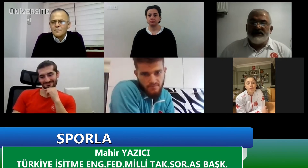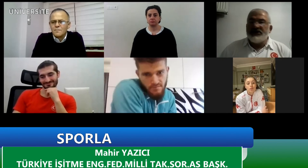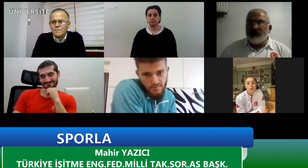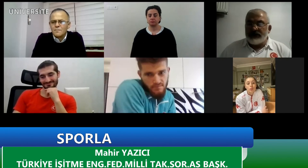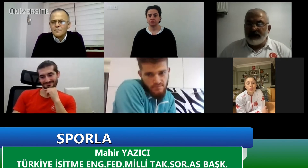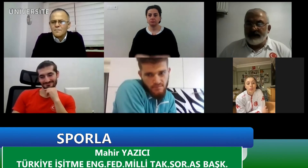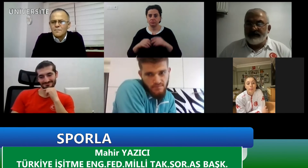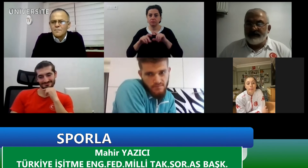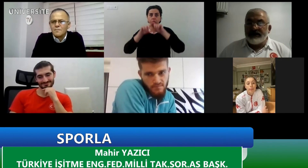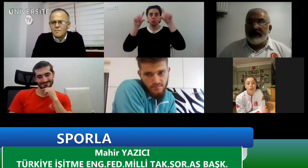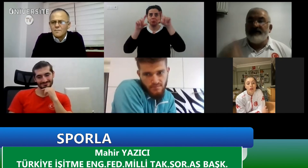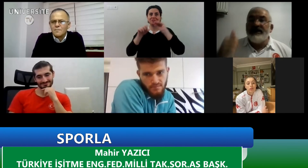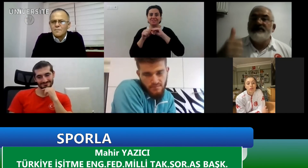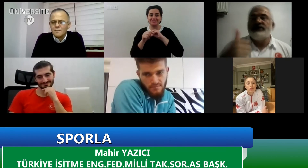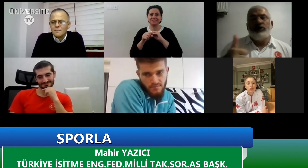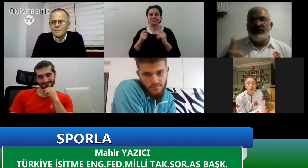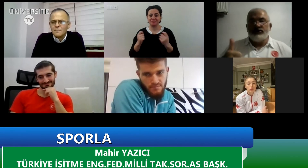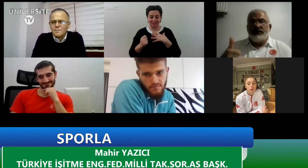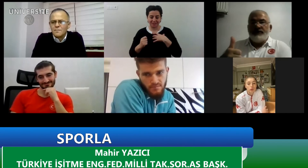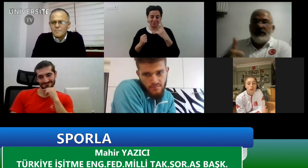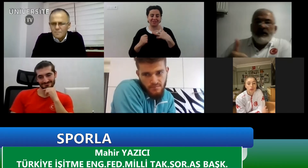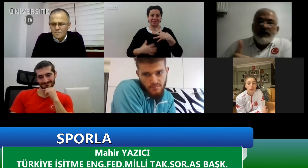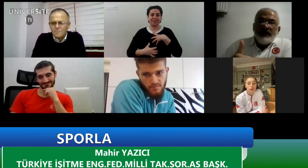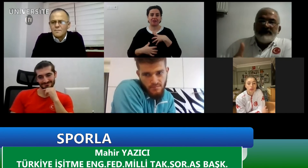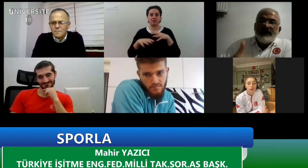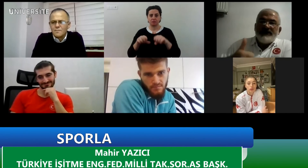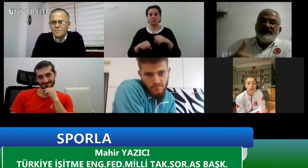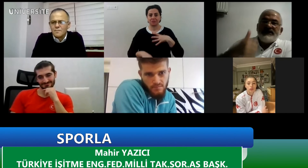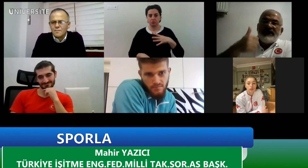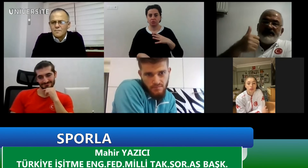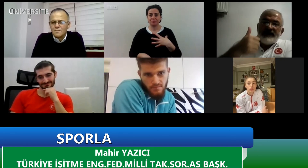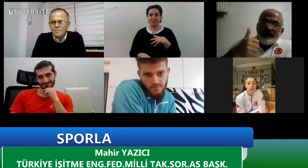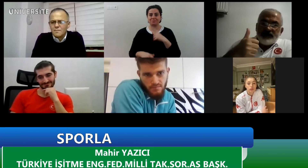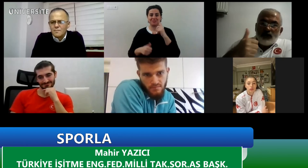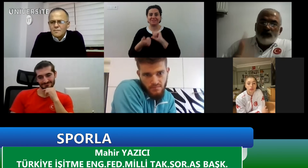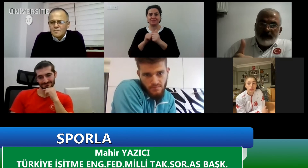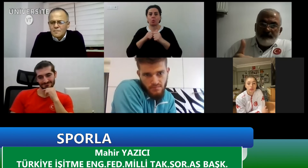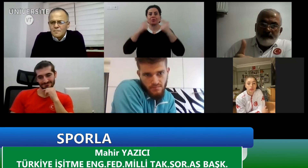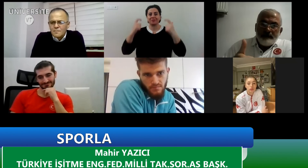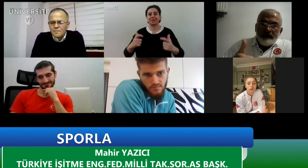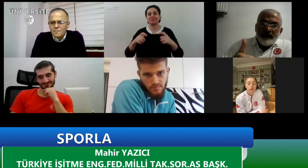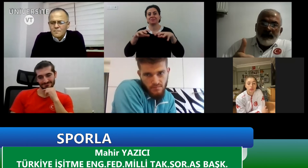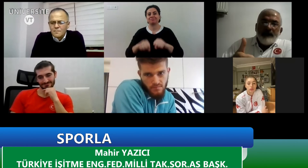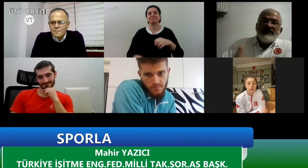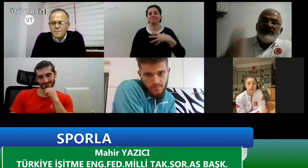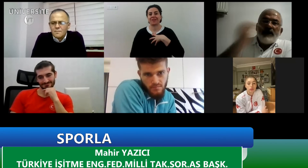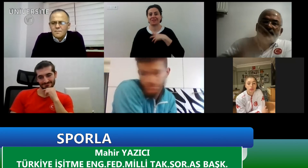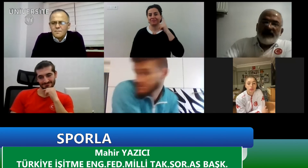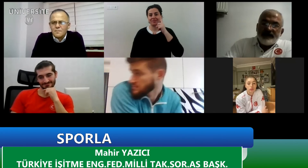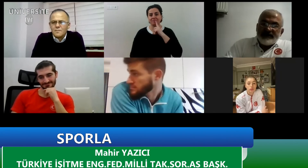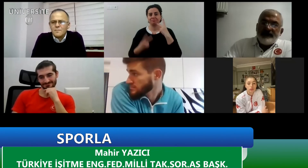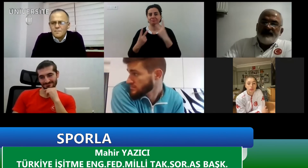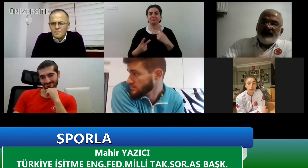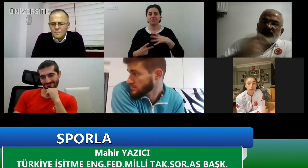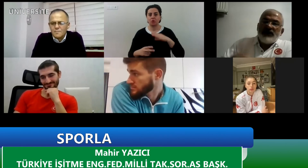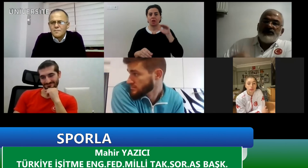bürünmesi için çalışmalarımız var. Kendi yerimizin olması hocam. Mesela bizim bir kendi yerimiz olsa biz